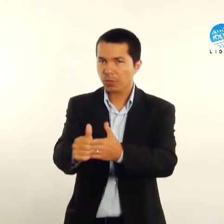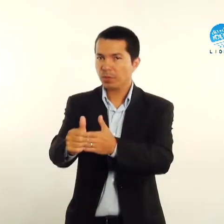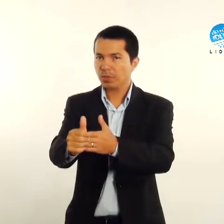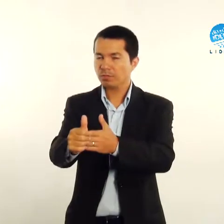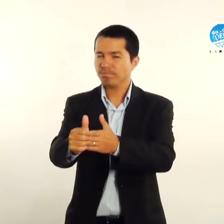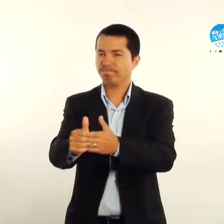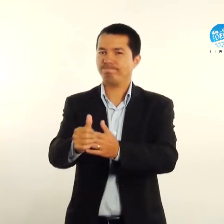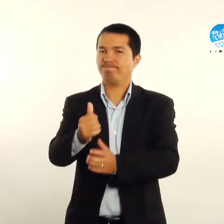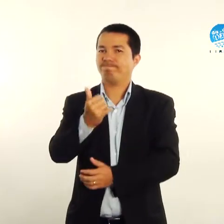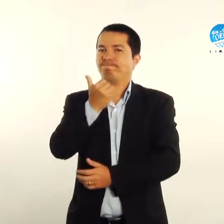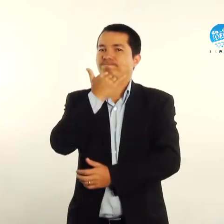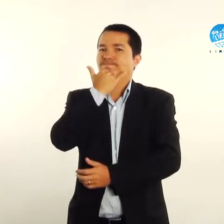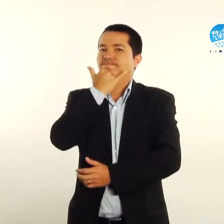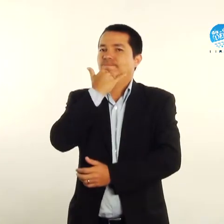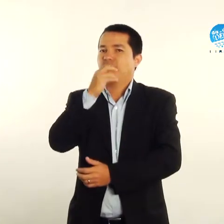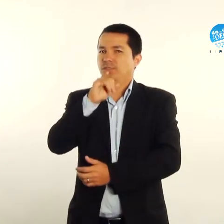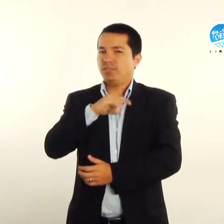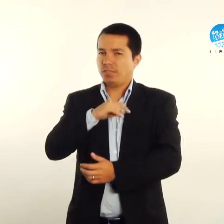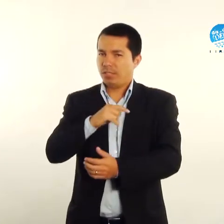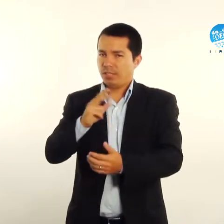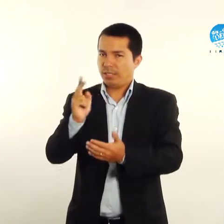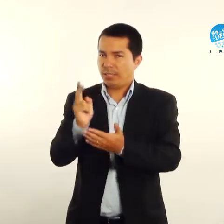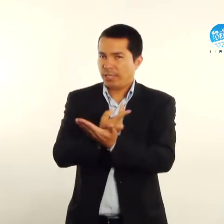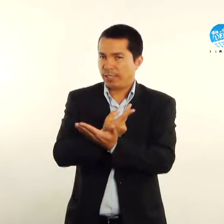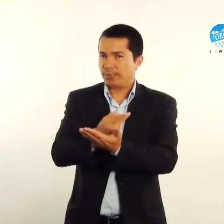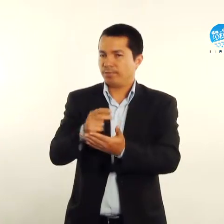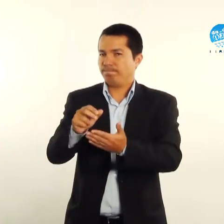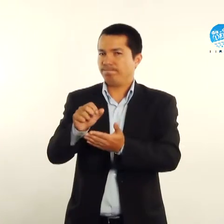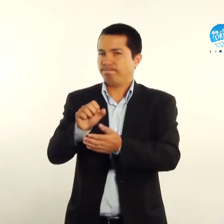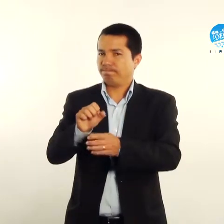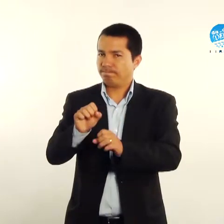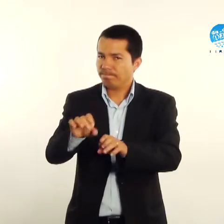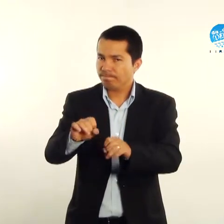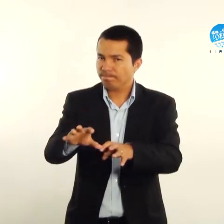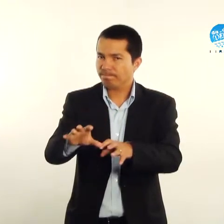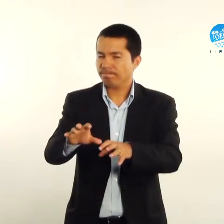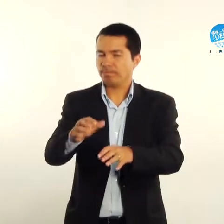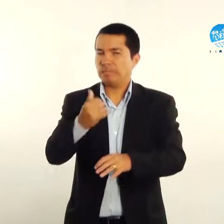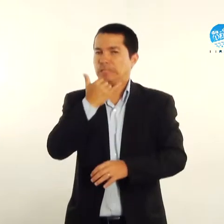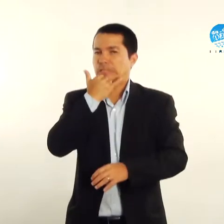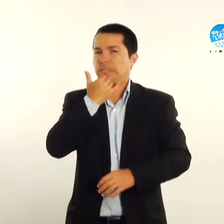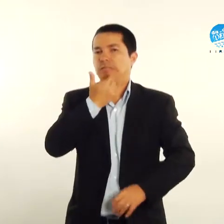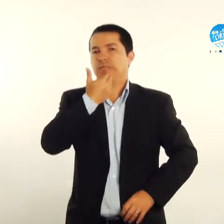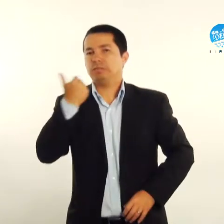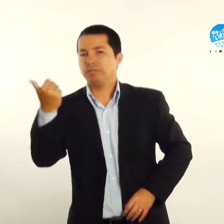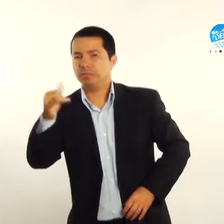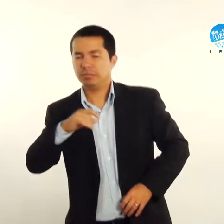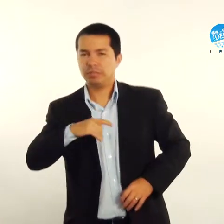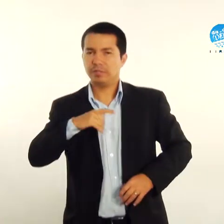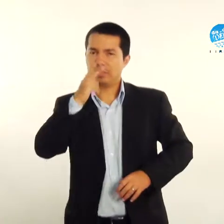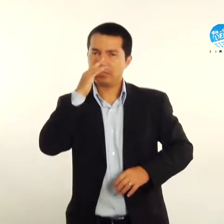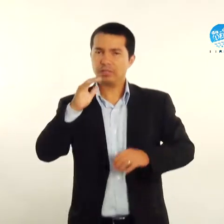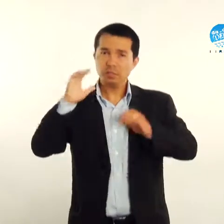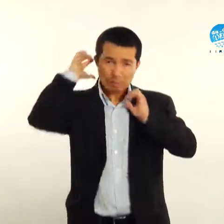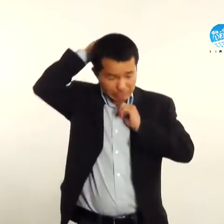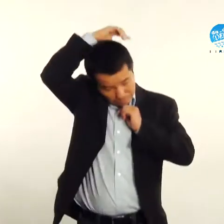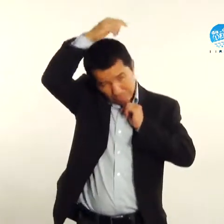mim, melhor lhe seria amarrar uma pedra de moinho no pescoço e se afogar nas profundezas do